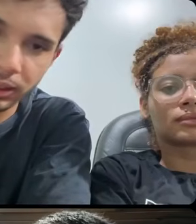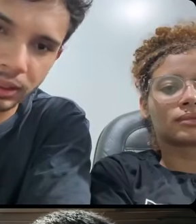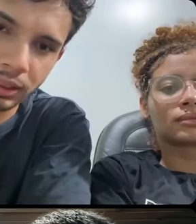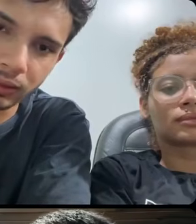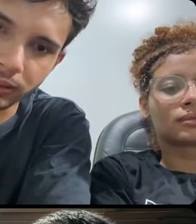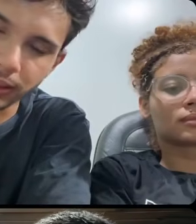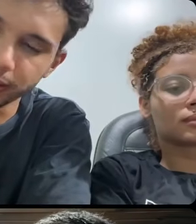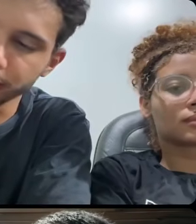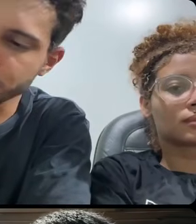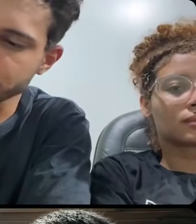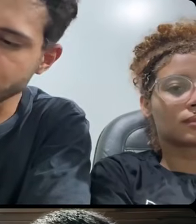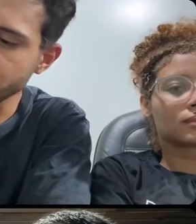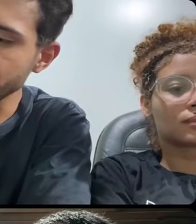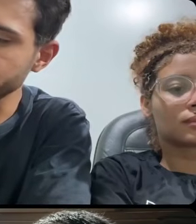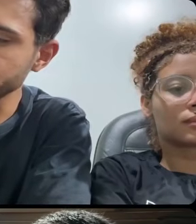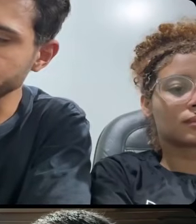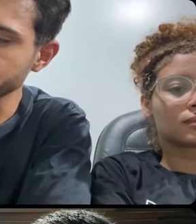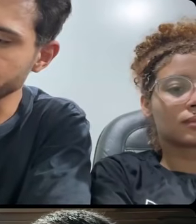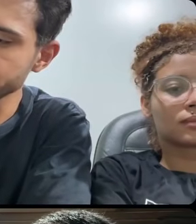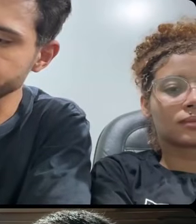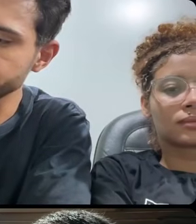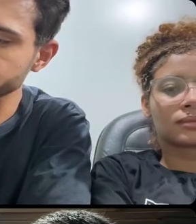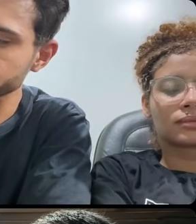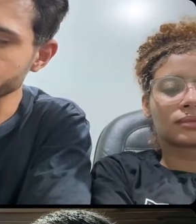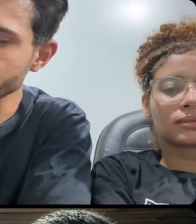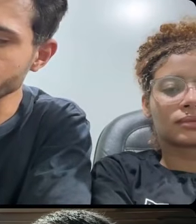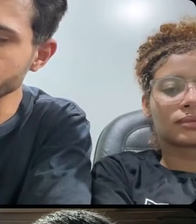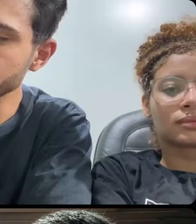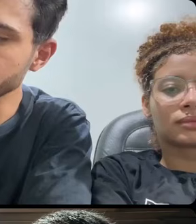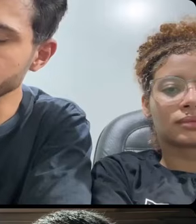é a cocaína, o cigarro, a maconha e tudo mais.